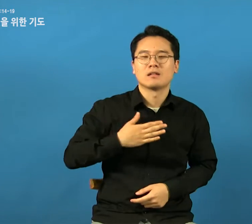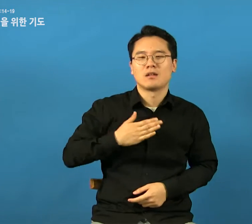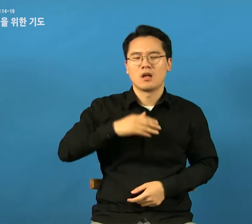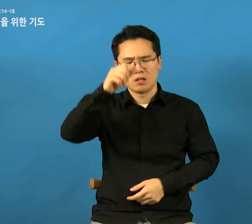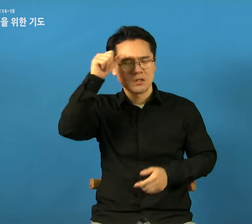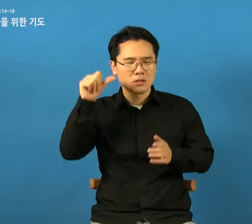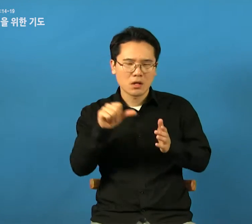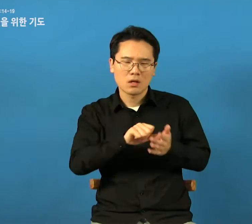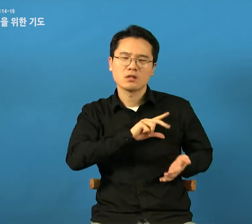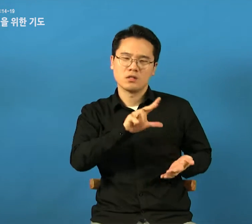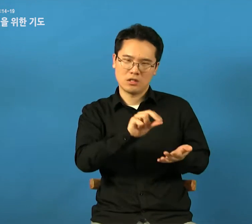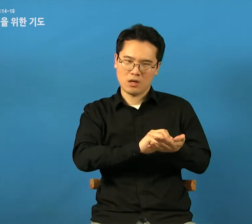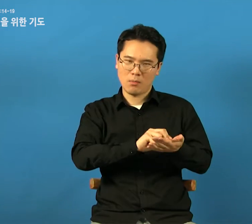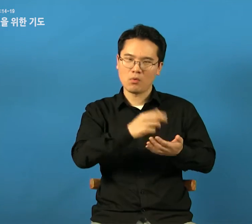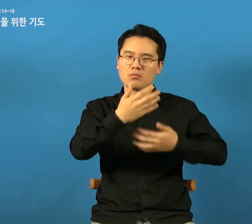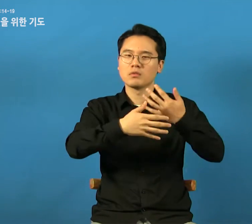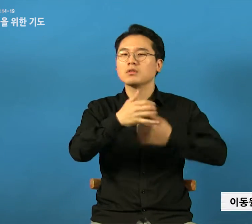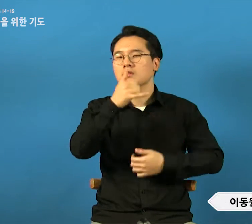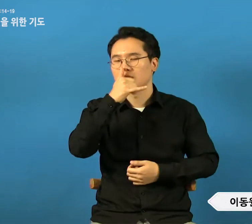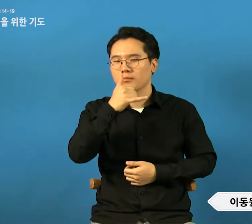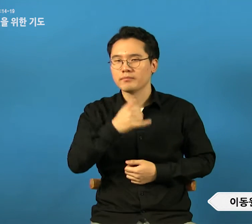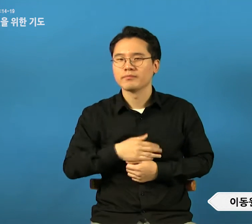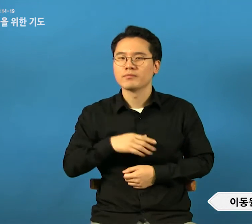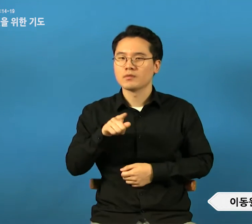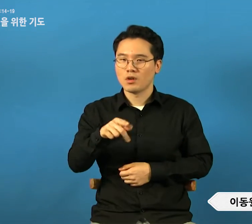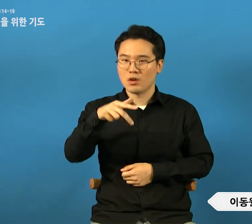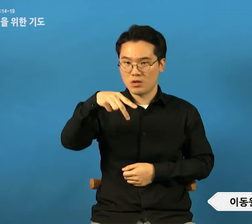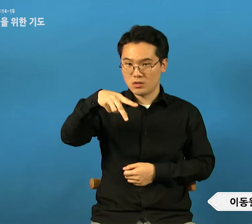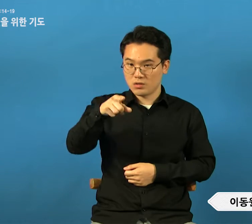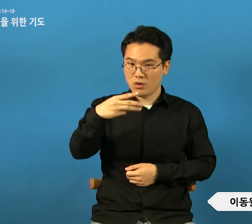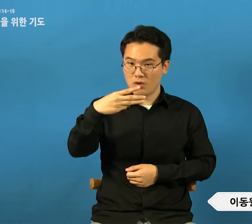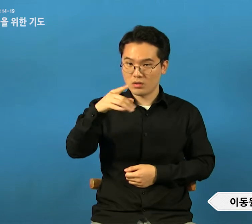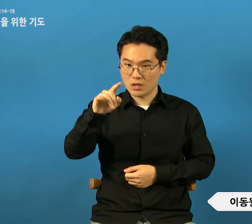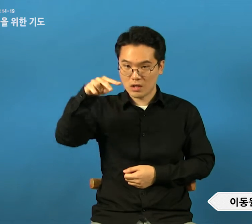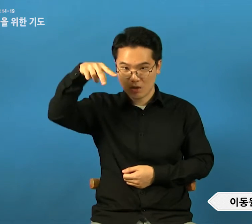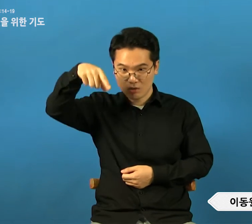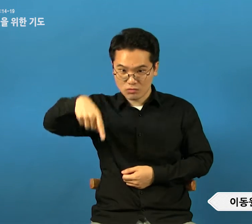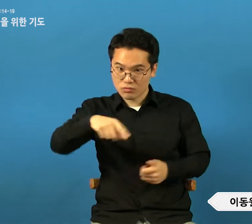보시면 주인공 그 지안의 아버지 서태수라는 분이